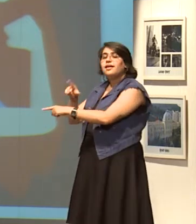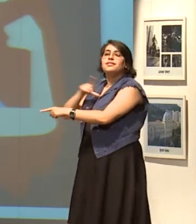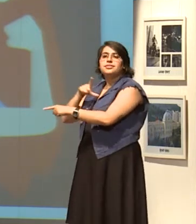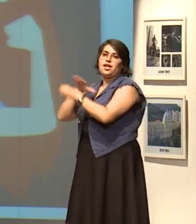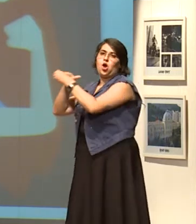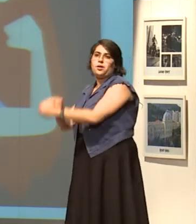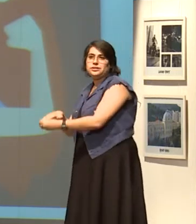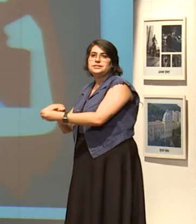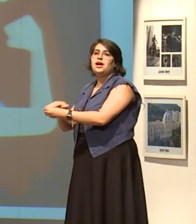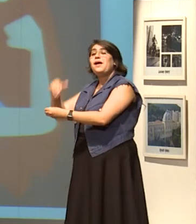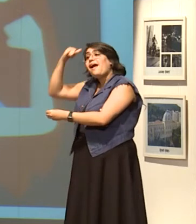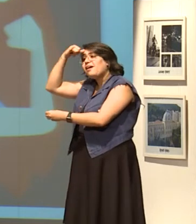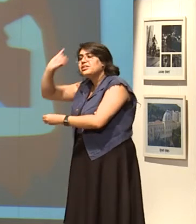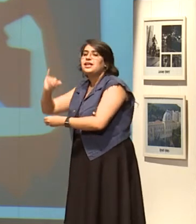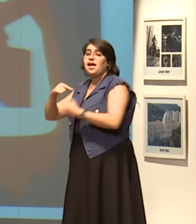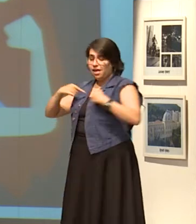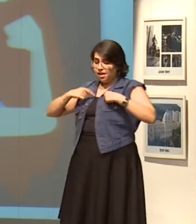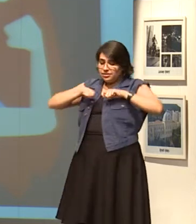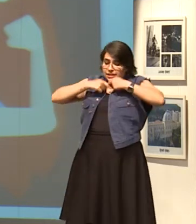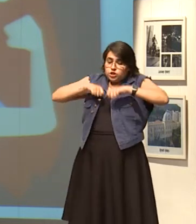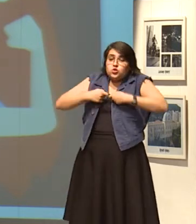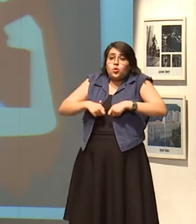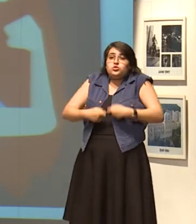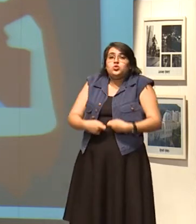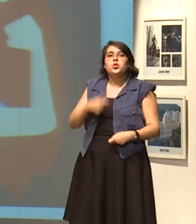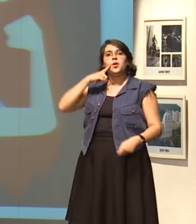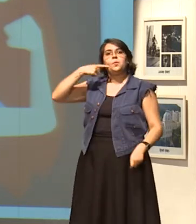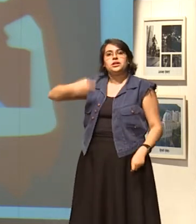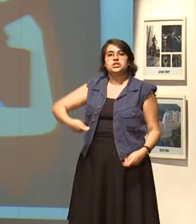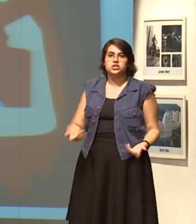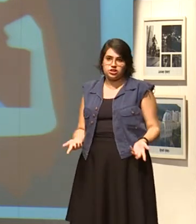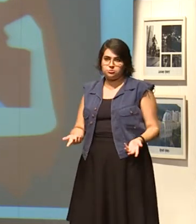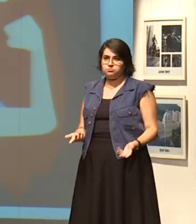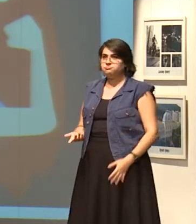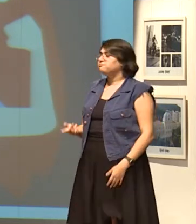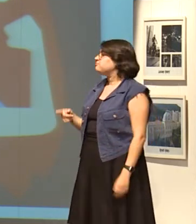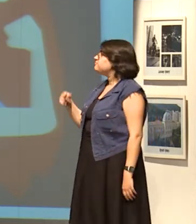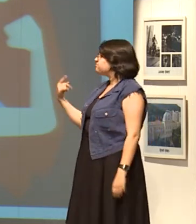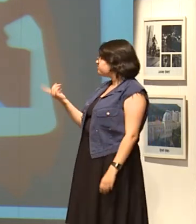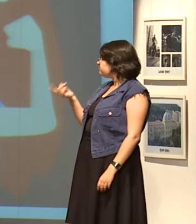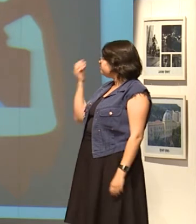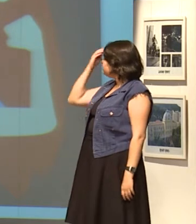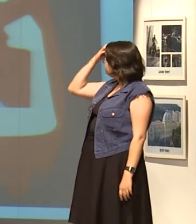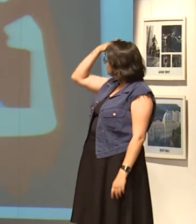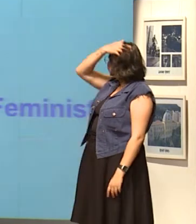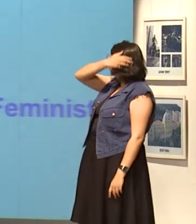precisa reconhecer que ele pode oprimir outras pessoas e, dessa maneira, com o machismo, destruir a outra